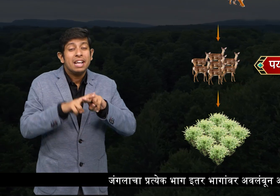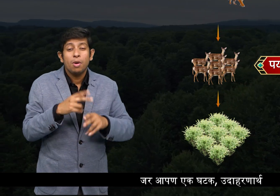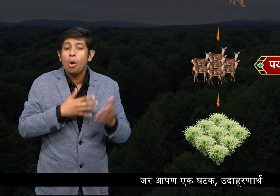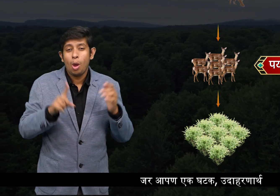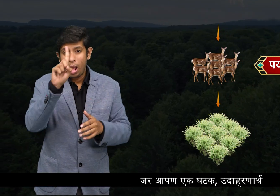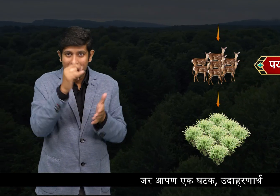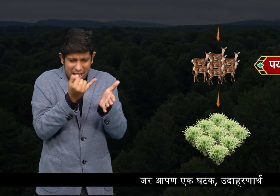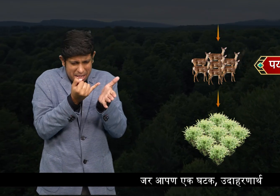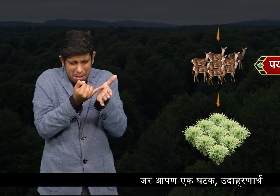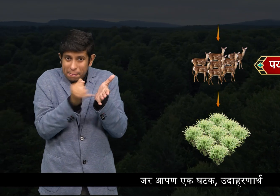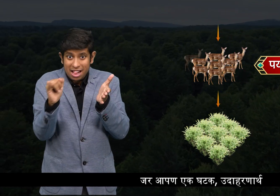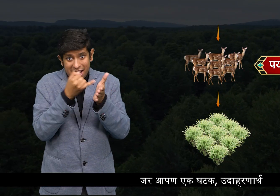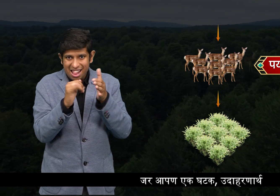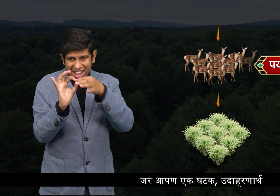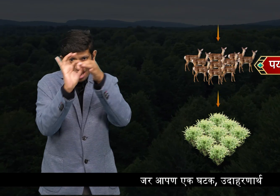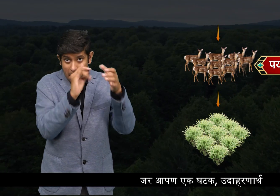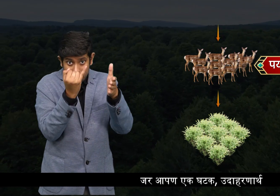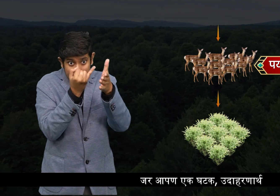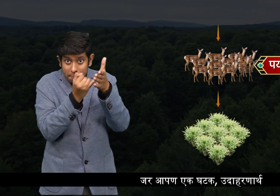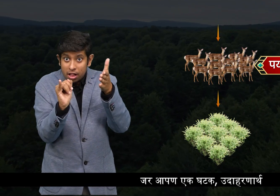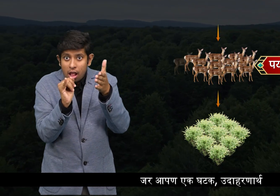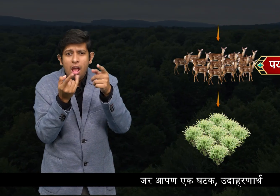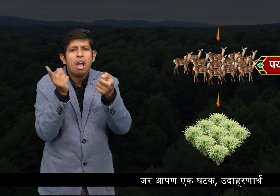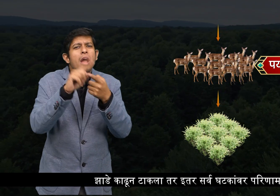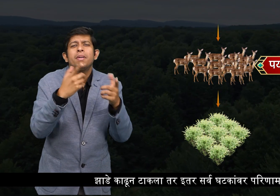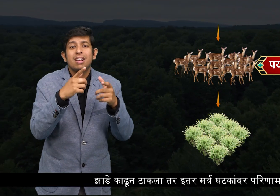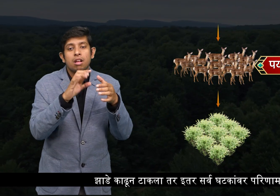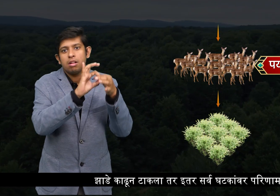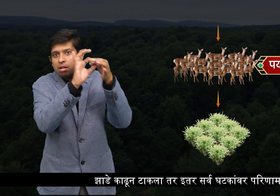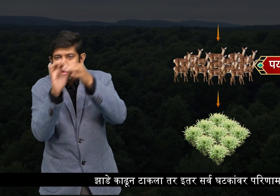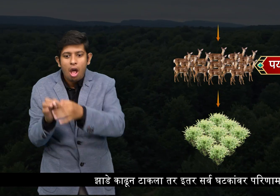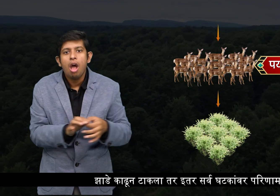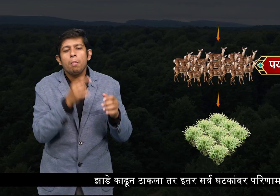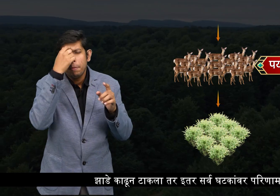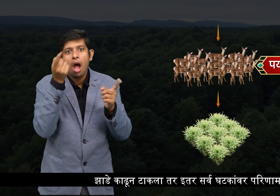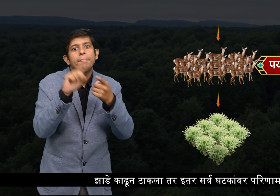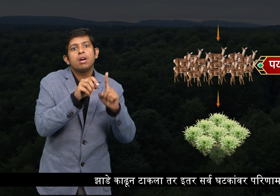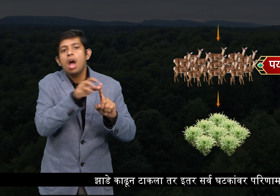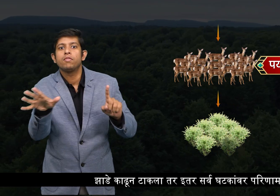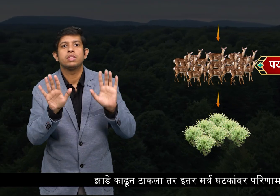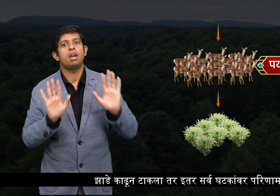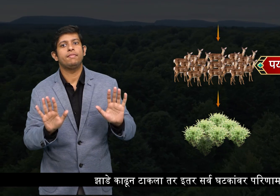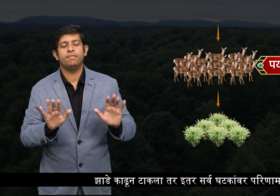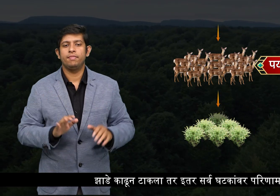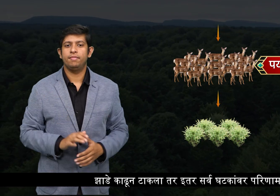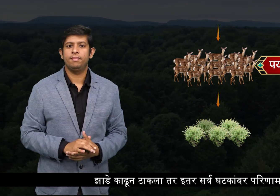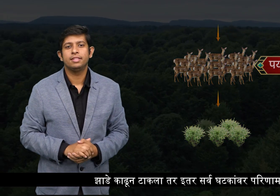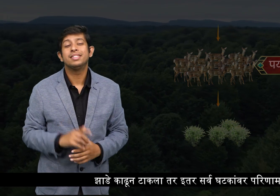जर आपण एक घटक, उदाहरणार्थ झाडे, काढून टाकला तर इतर सर्व घटकांवर परिणाम होईल.